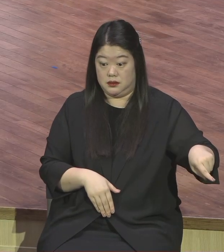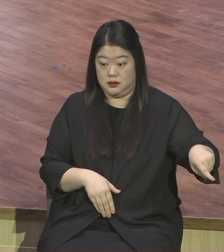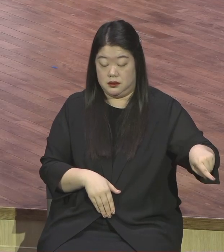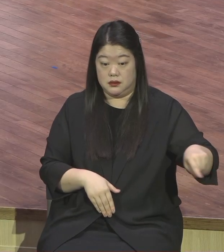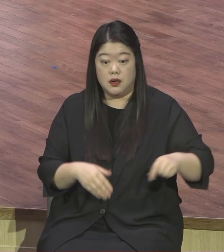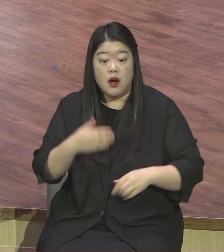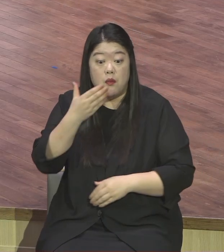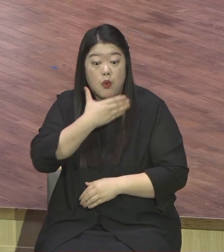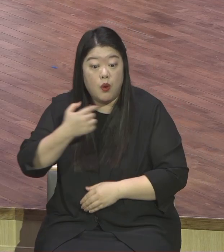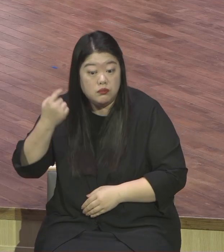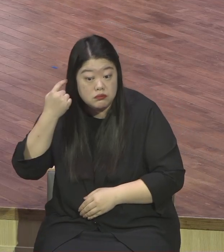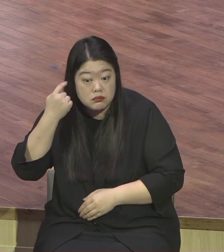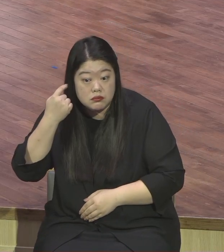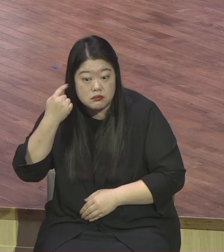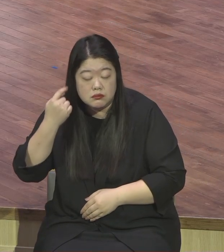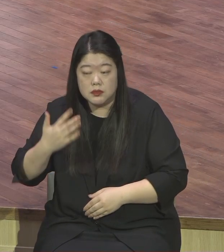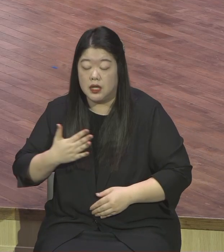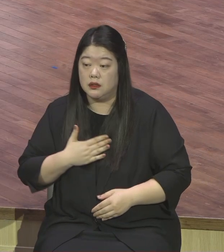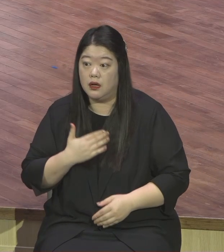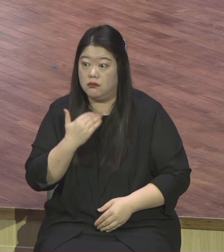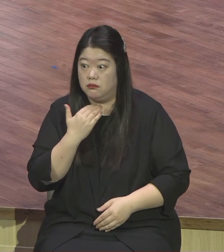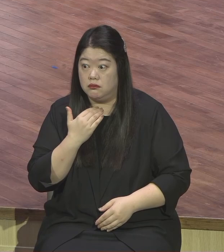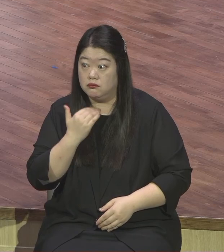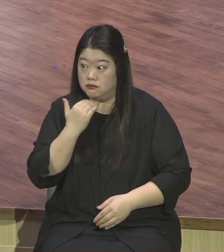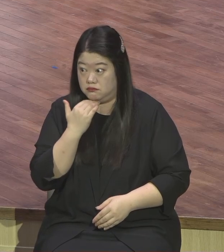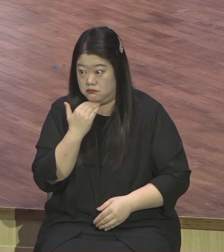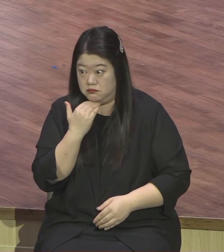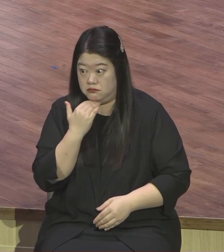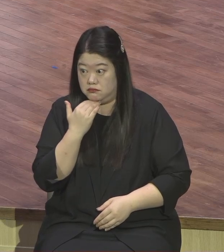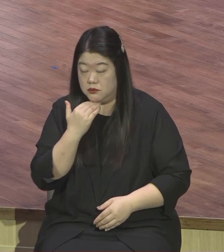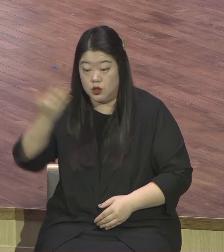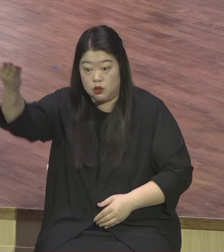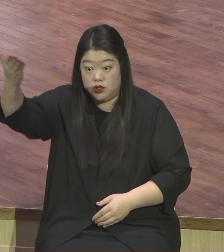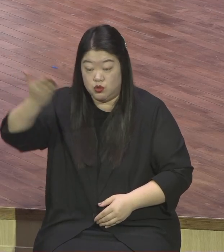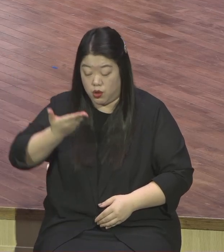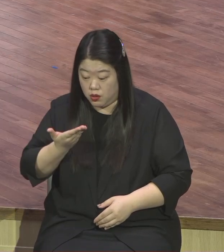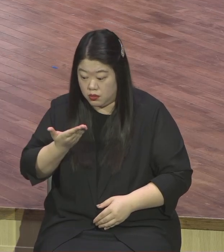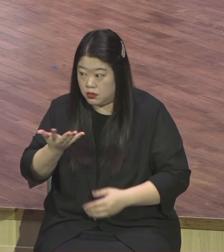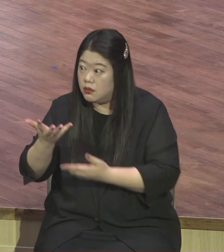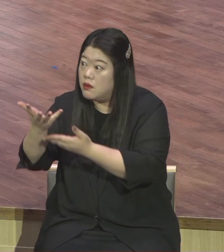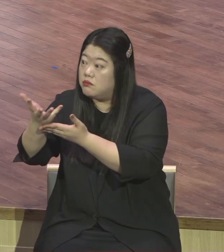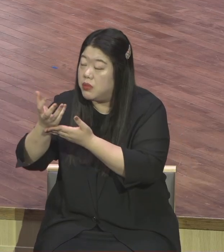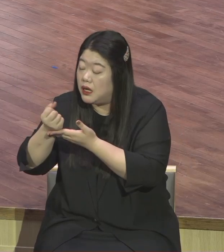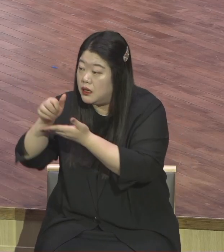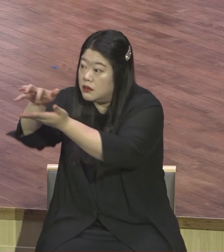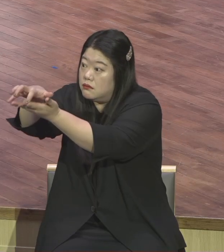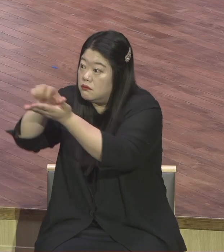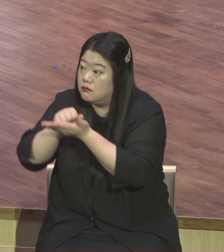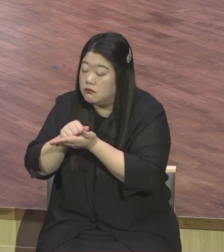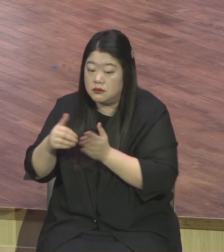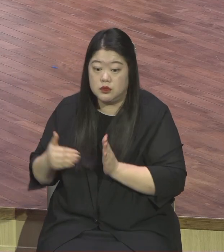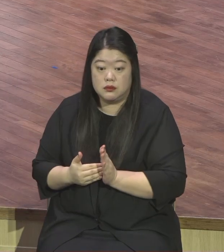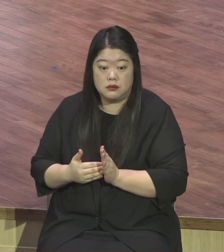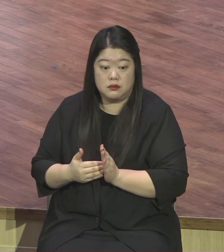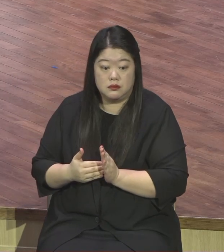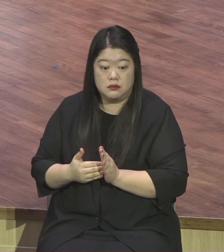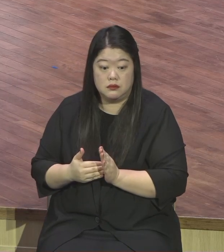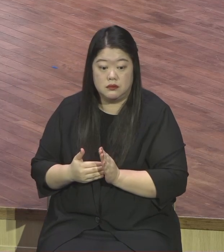바로 정반대지요. 마태복음 16장 16절로 20절에 보면 이 사실을 아주 잘 보여주고 있습니다.